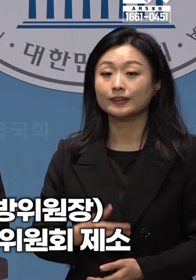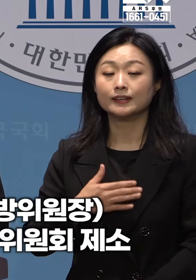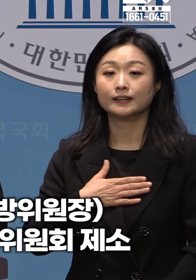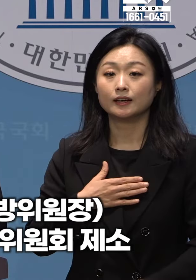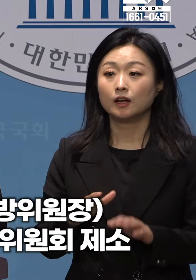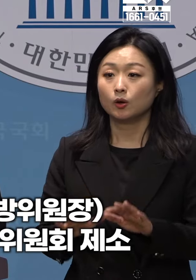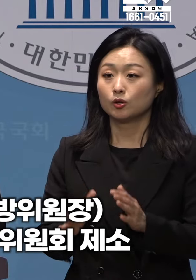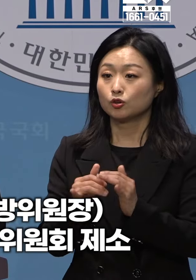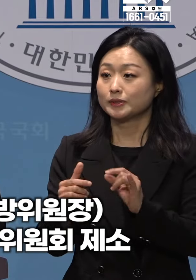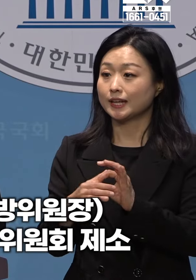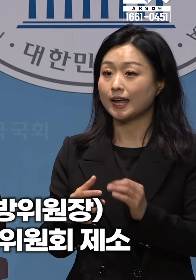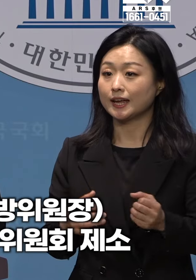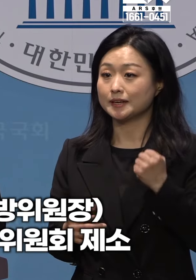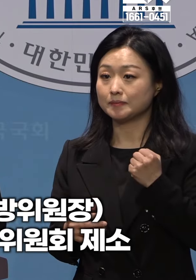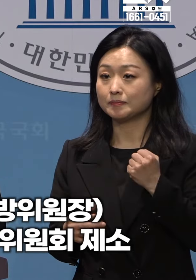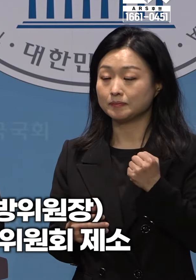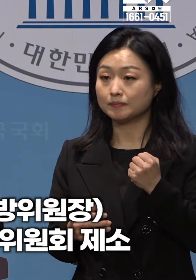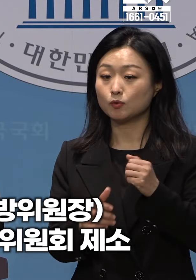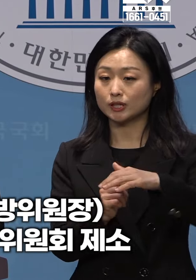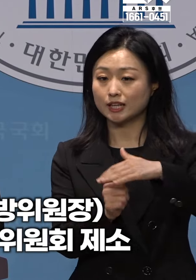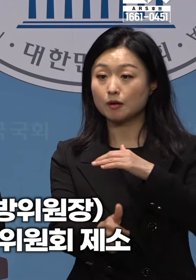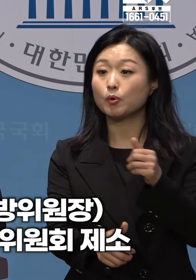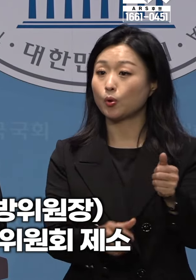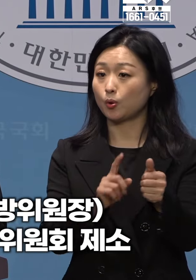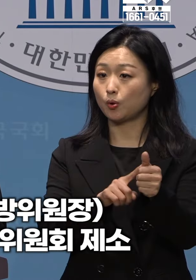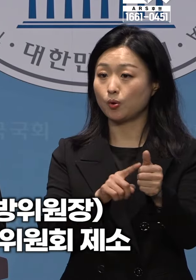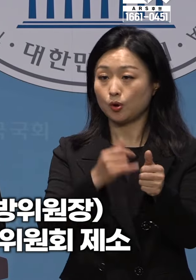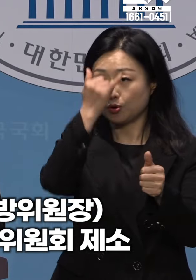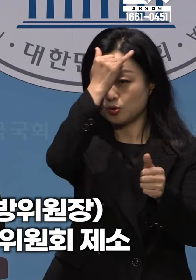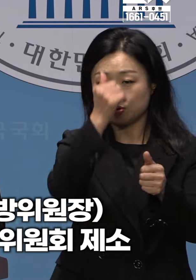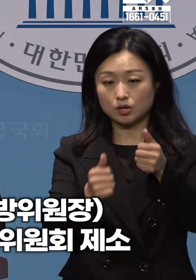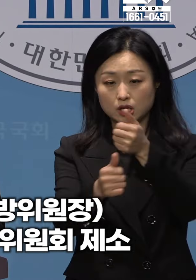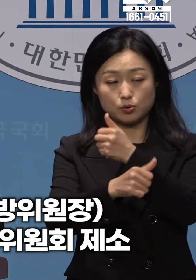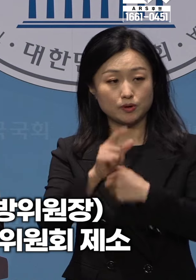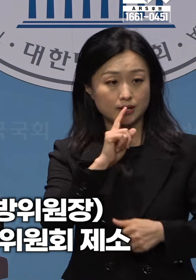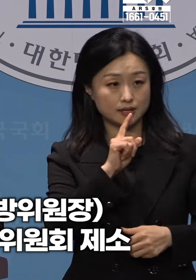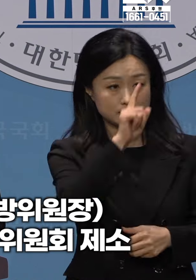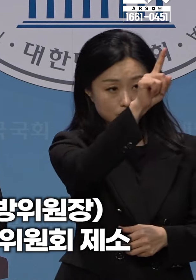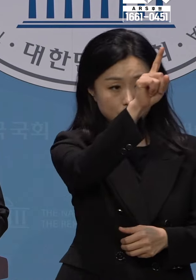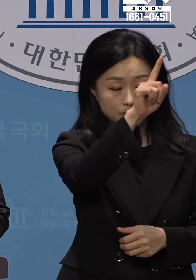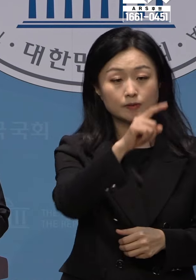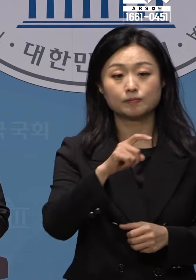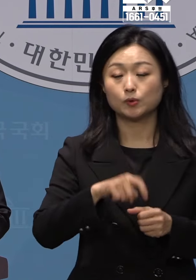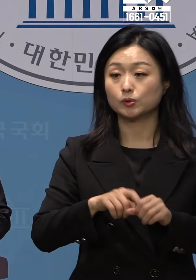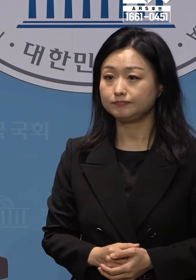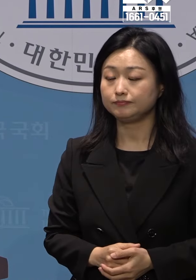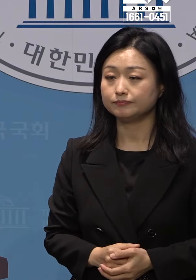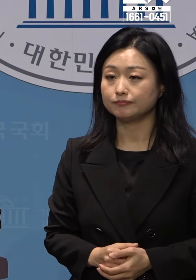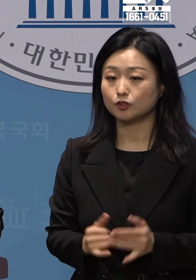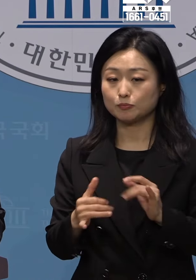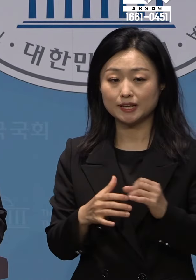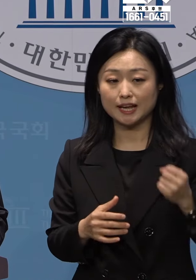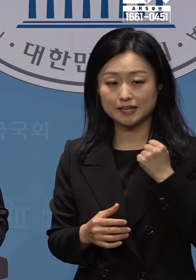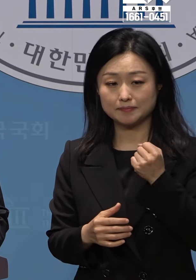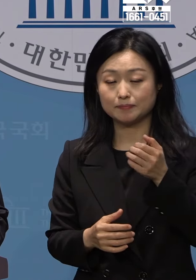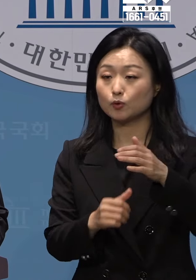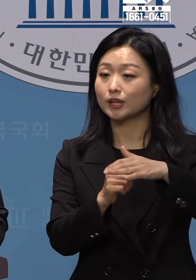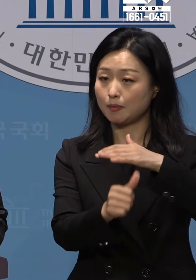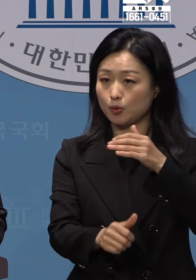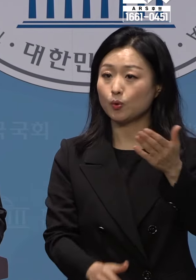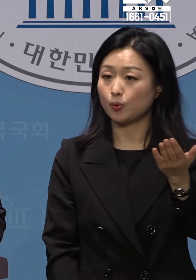저는 오늘 국민의힘 추경호 원내대표를 국회 윤리위에 제소하기 위하여 이 자리에 섰습니다. 국민의힘